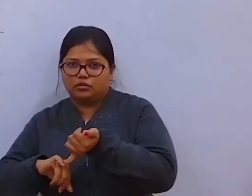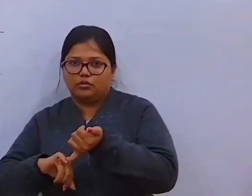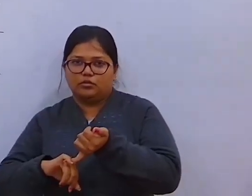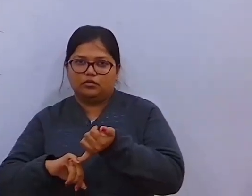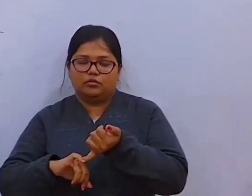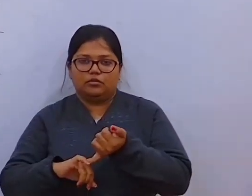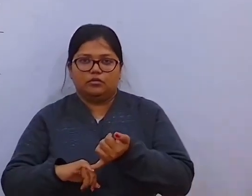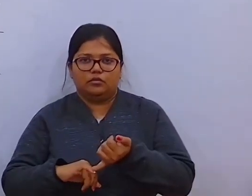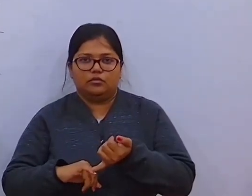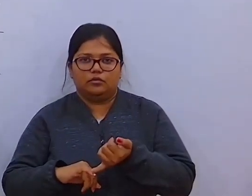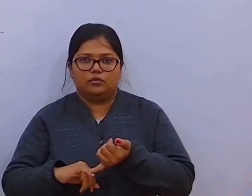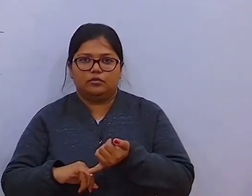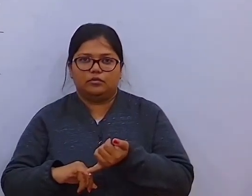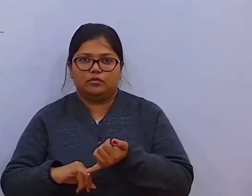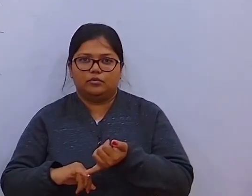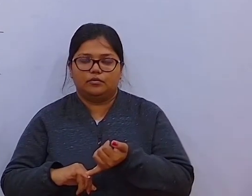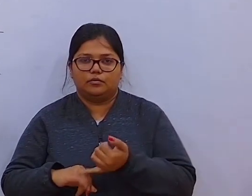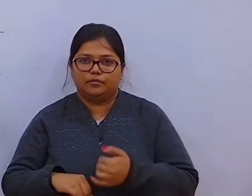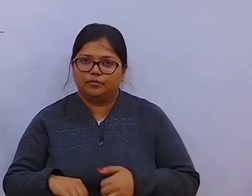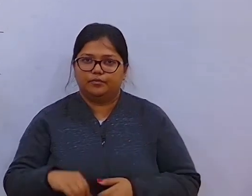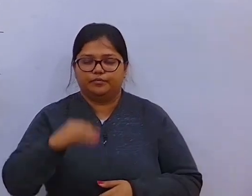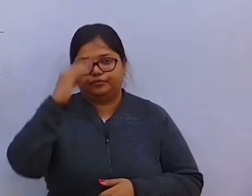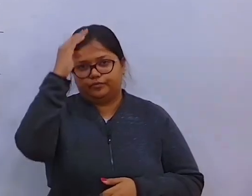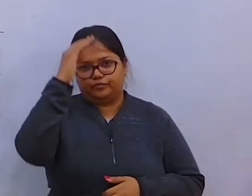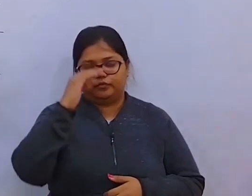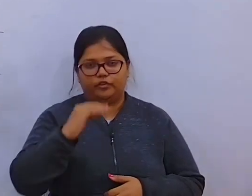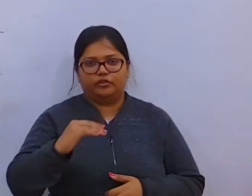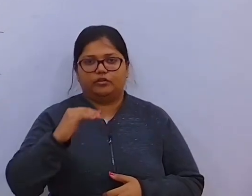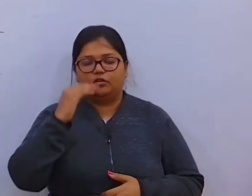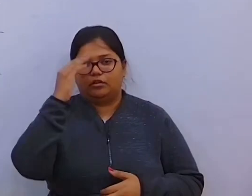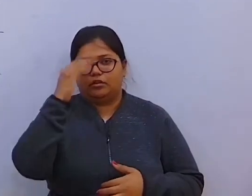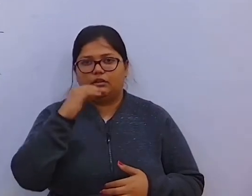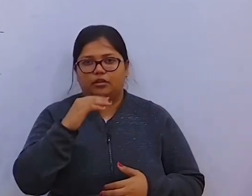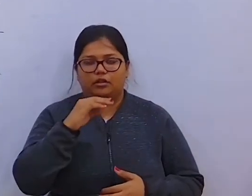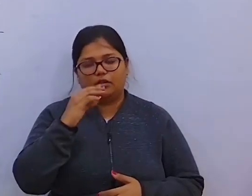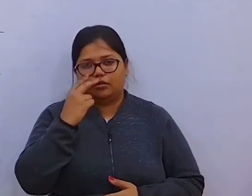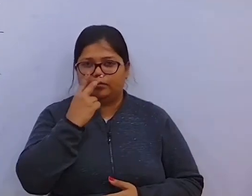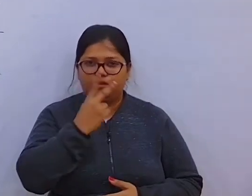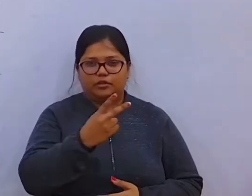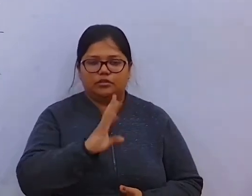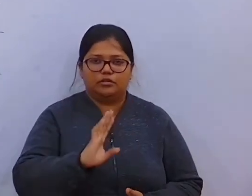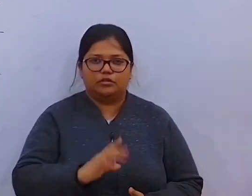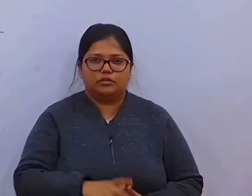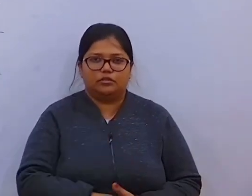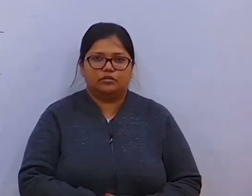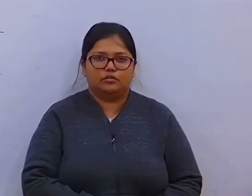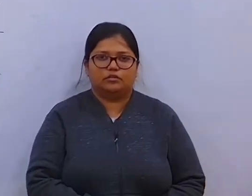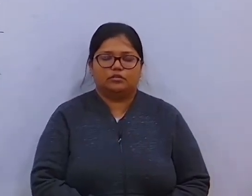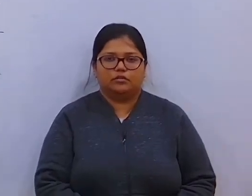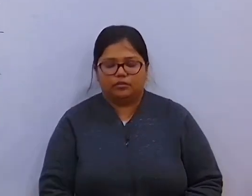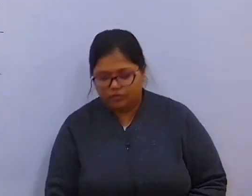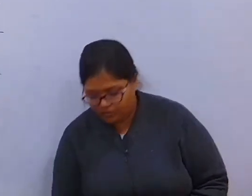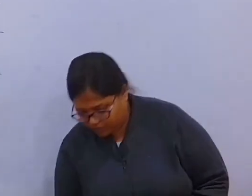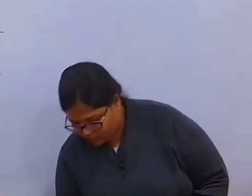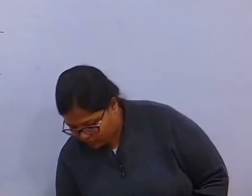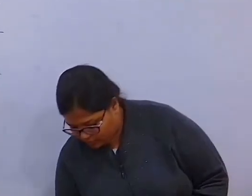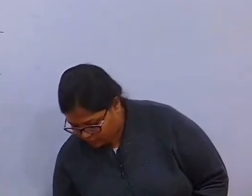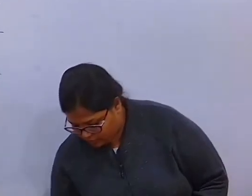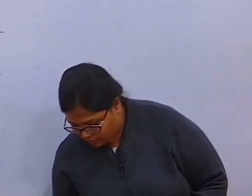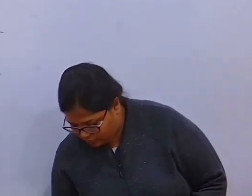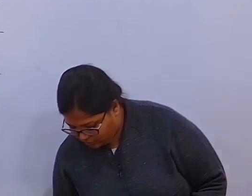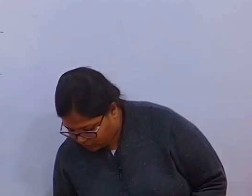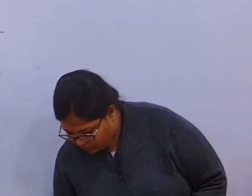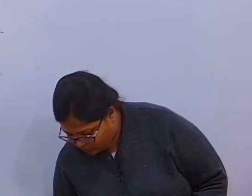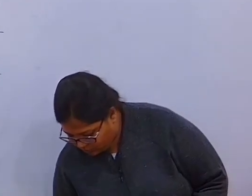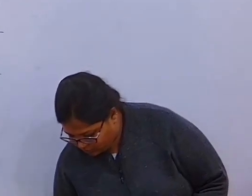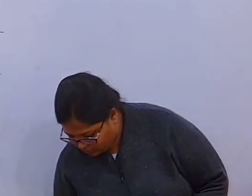से, है ना, 20 डिग्री नॉर्थ मतलब 20 डिग्री उत्तर से, और 20 डिग्री साउथ में जो पवने चलती हैं,